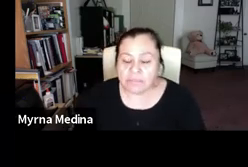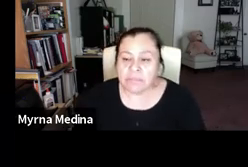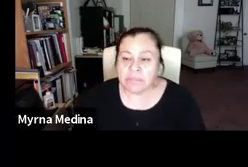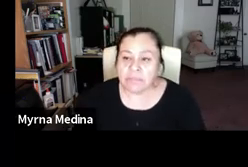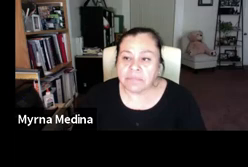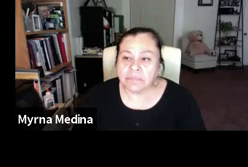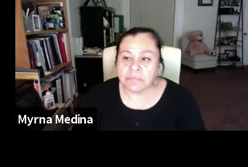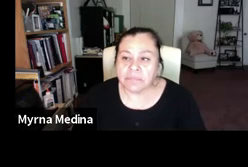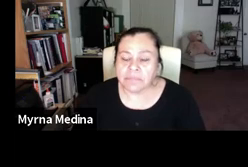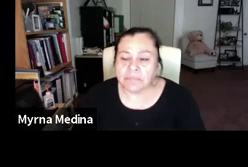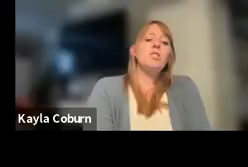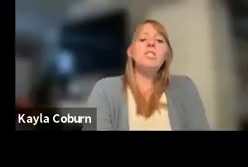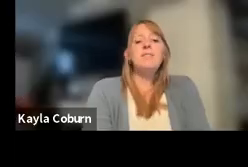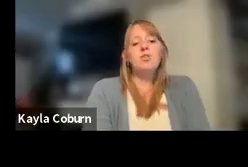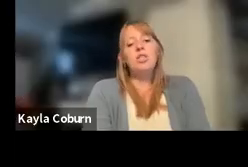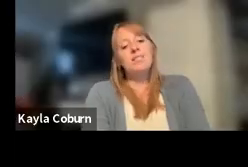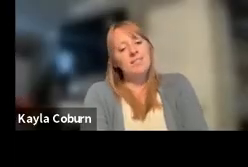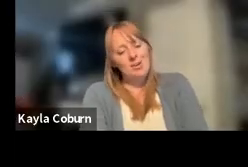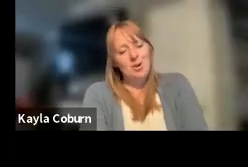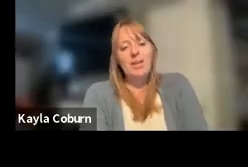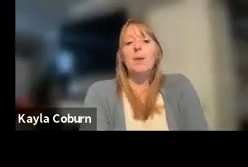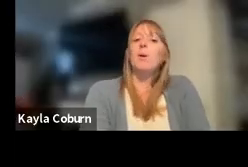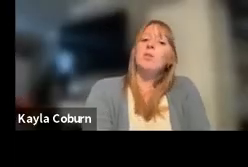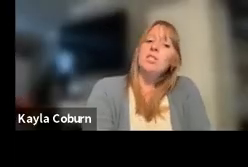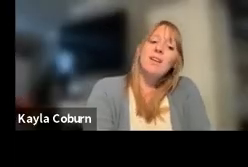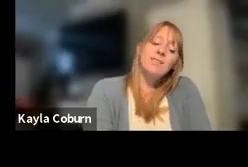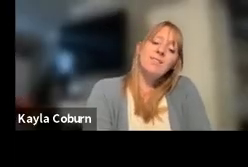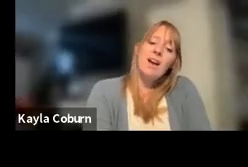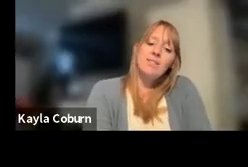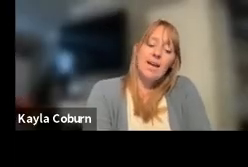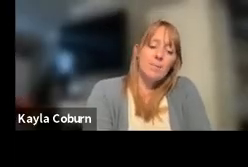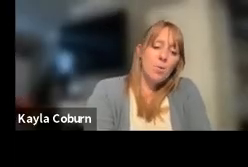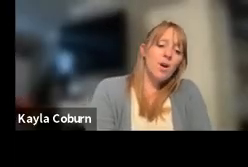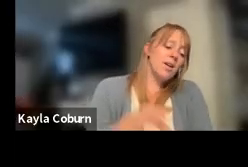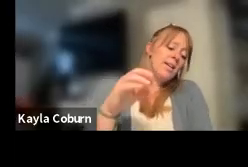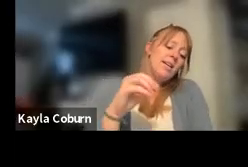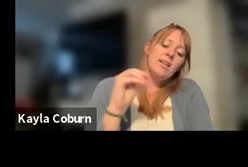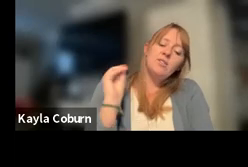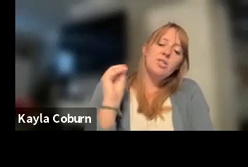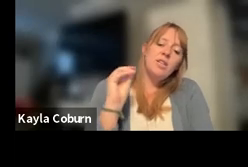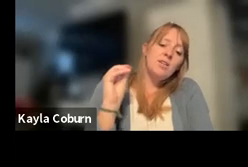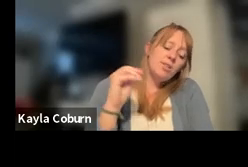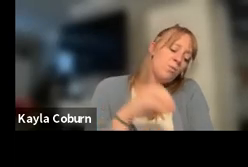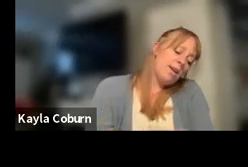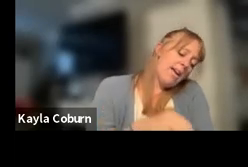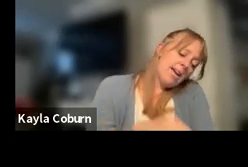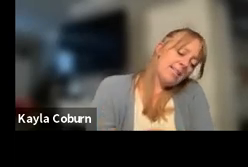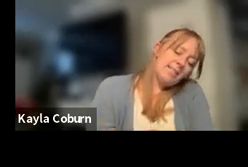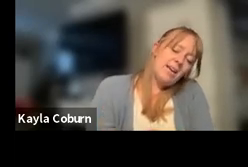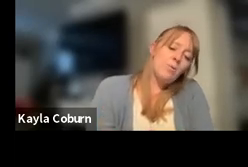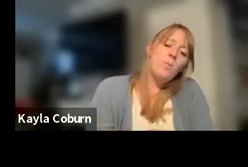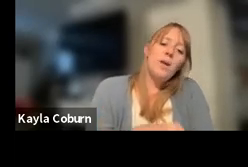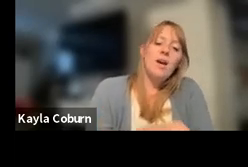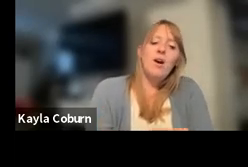correctas. So when she doesn't sign hurt yet, but when she signs signs like more, she uses one